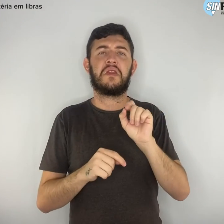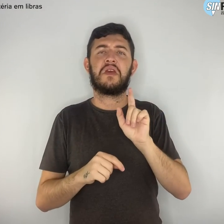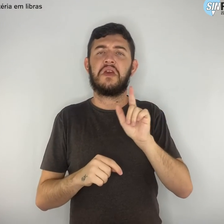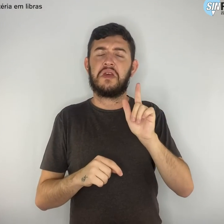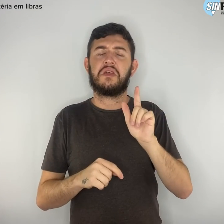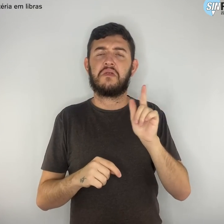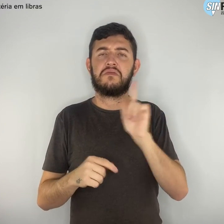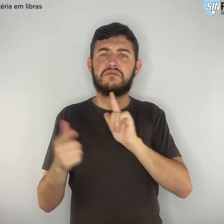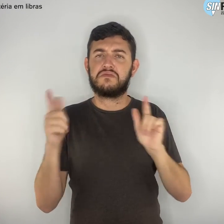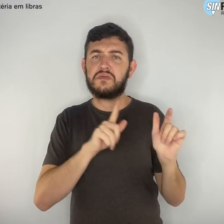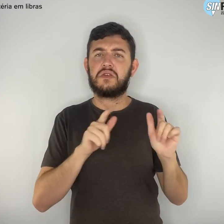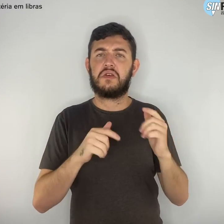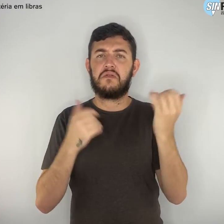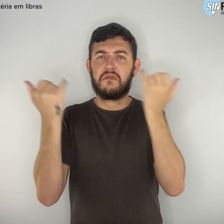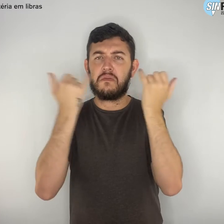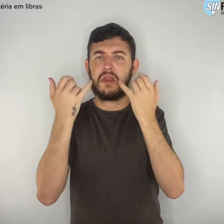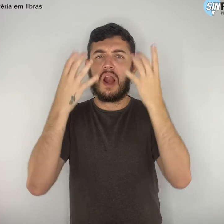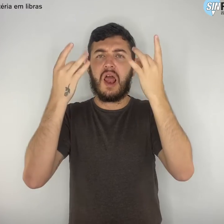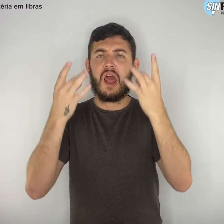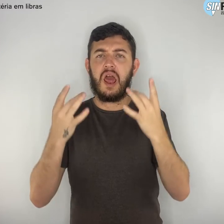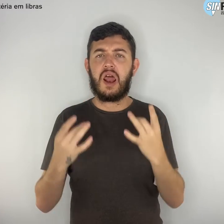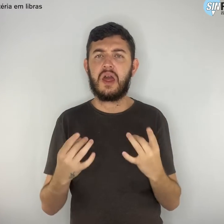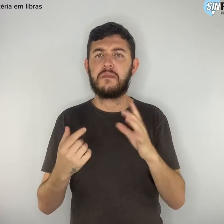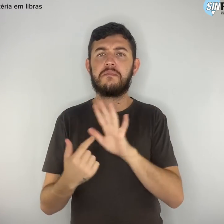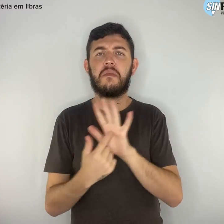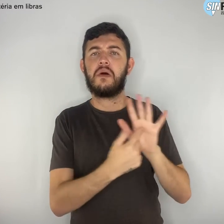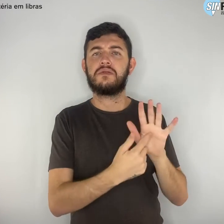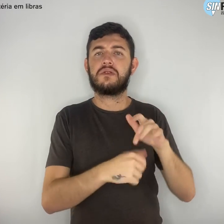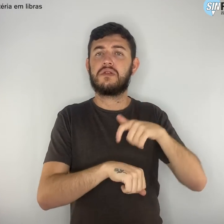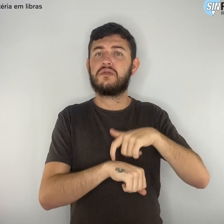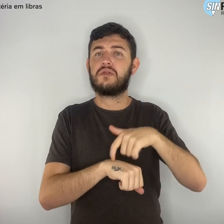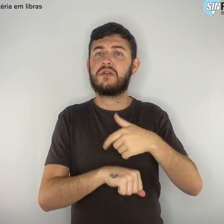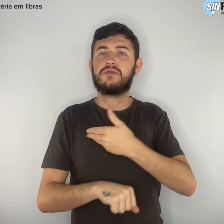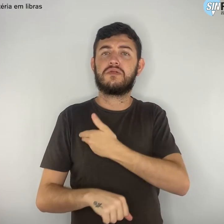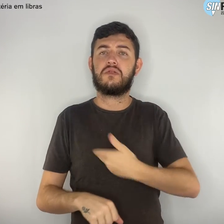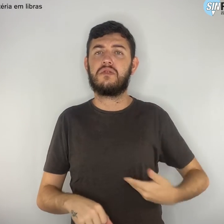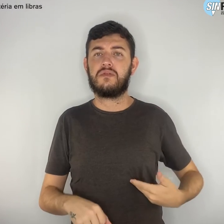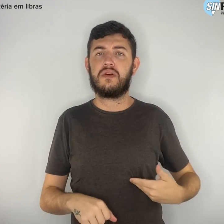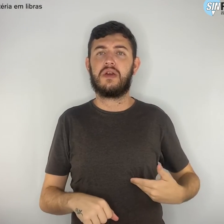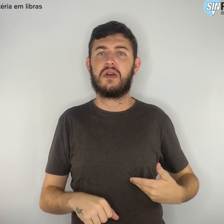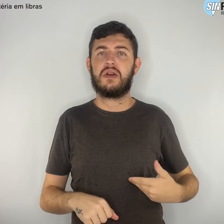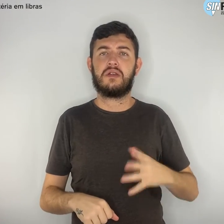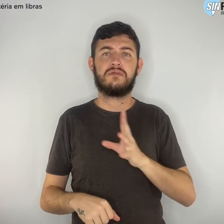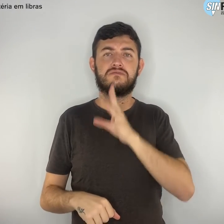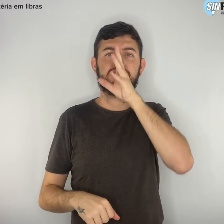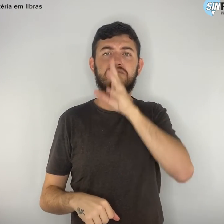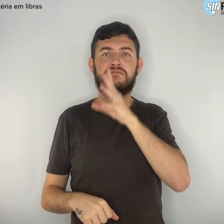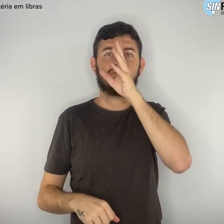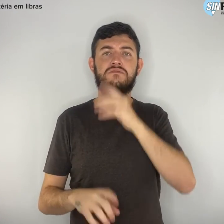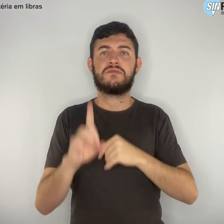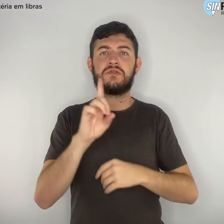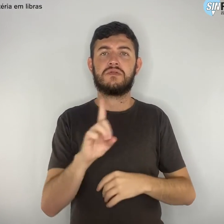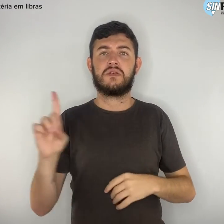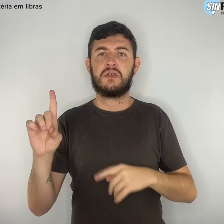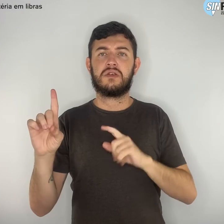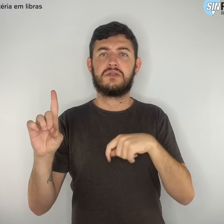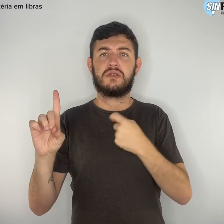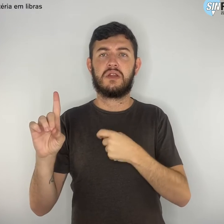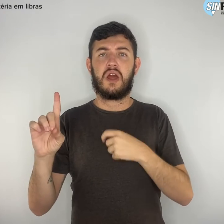exclusividade dados que mostram que, durante o governo do extremista de direita Jair Bolsonaro, o